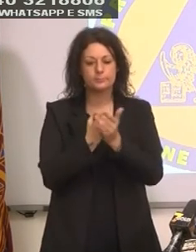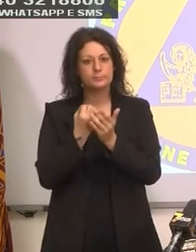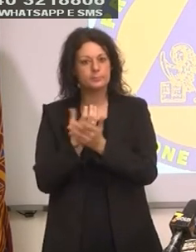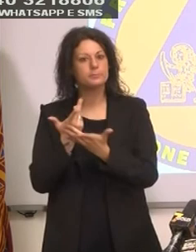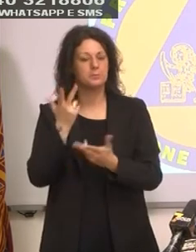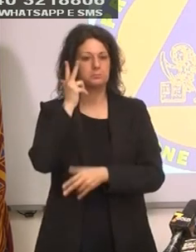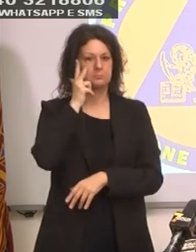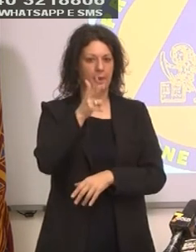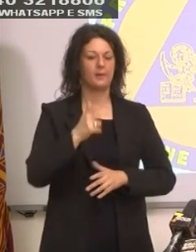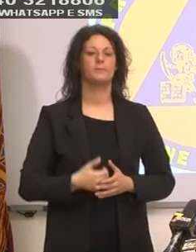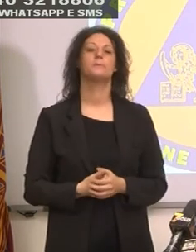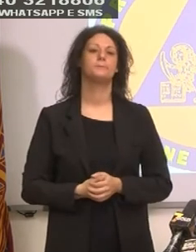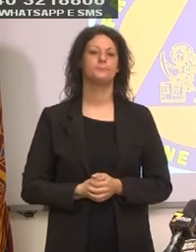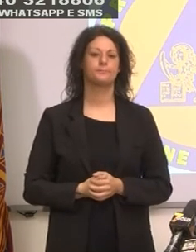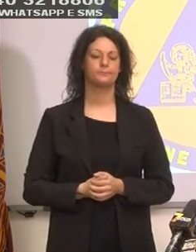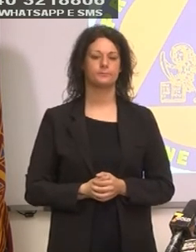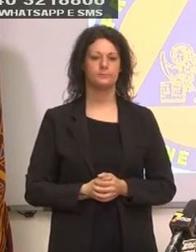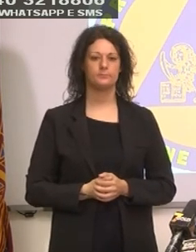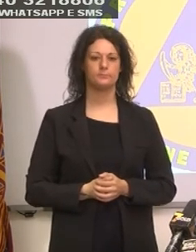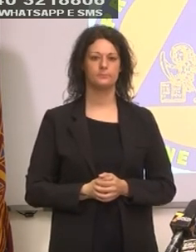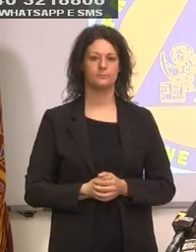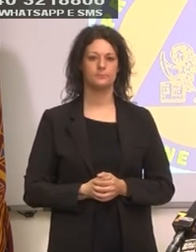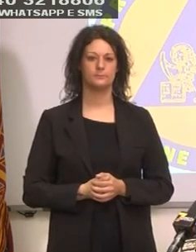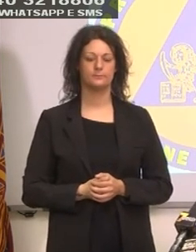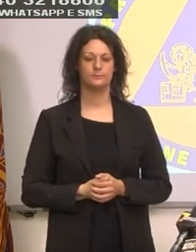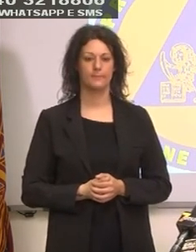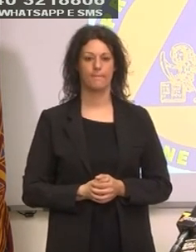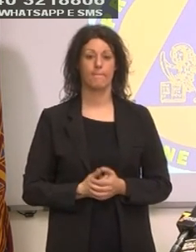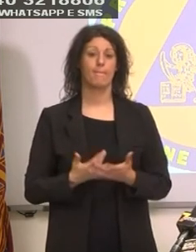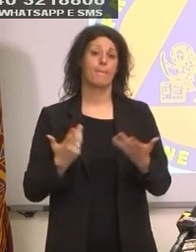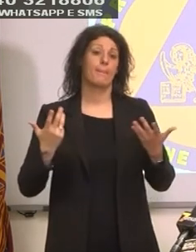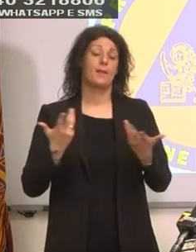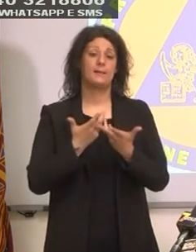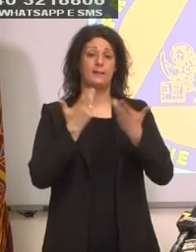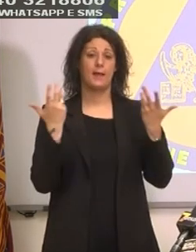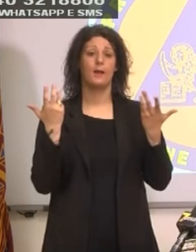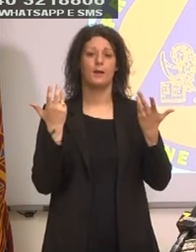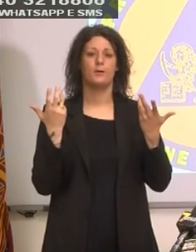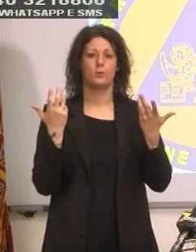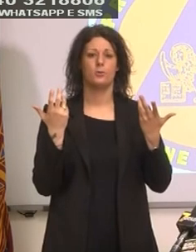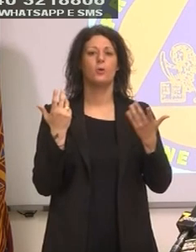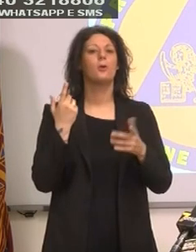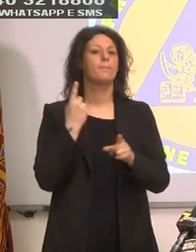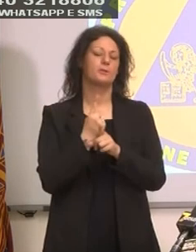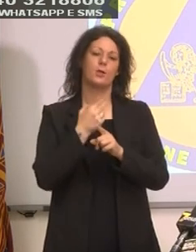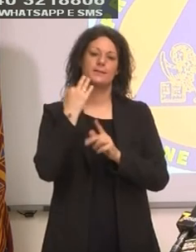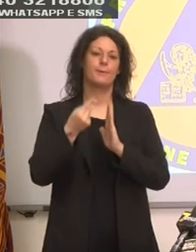bravi. Dopodiché capite che quando ci metti la faccia i progetti devono essere